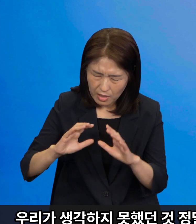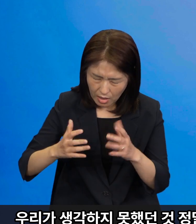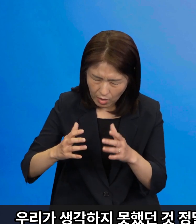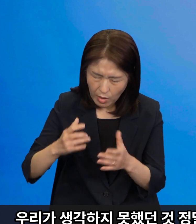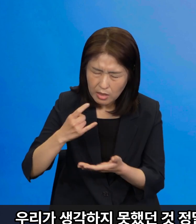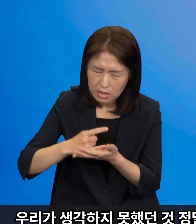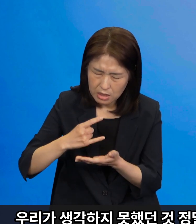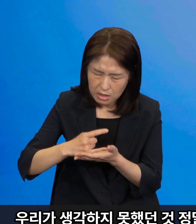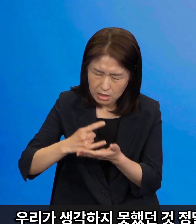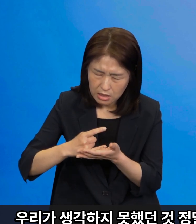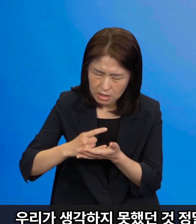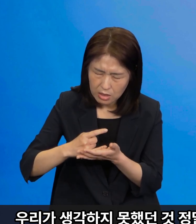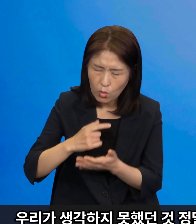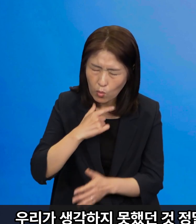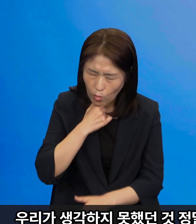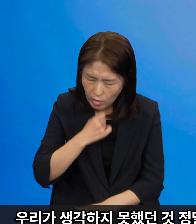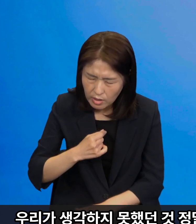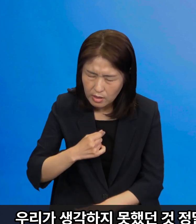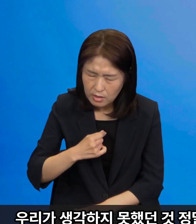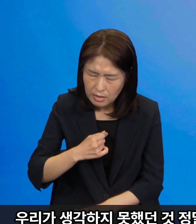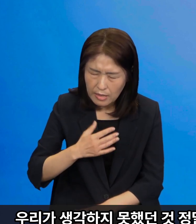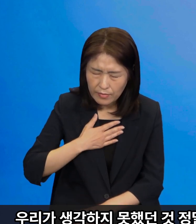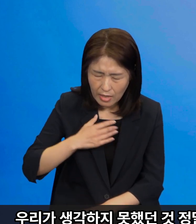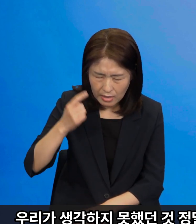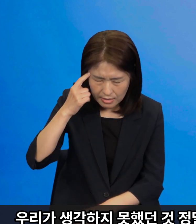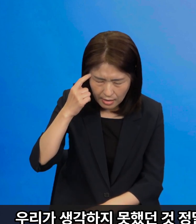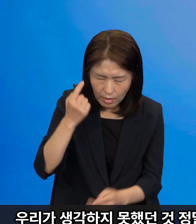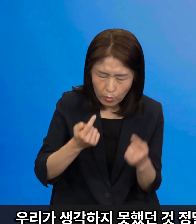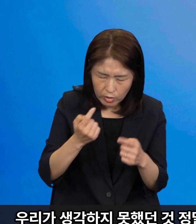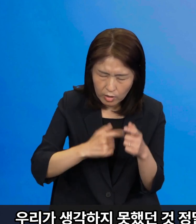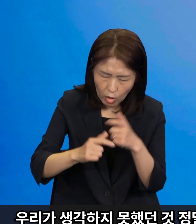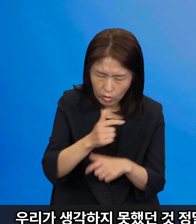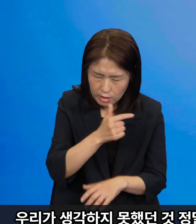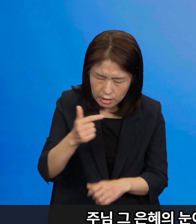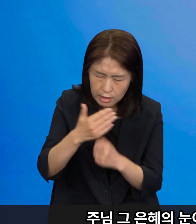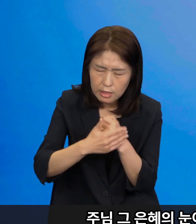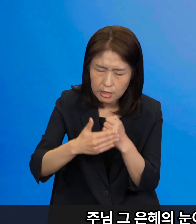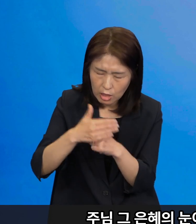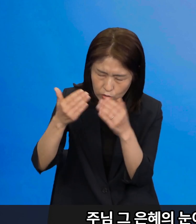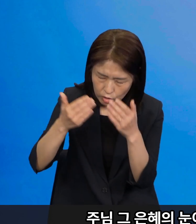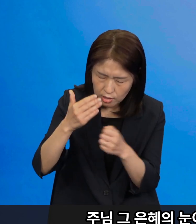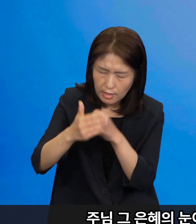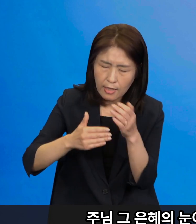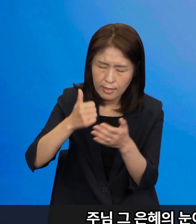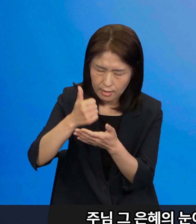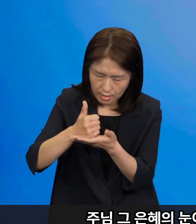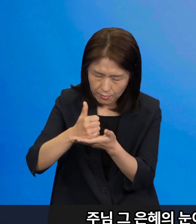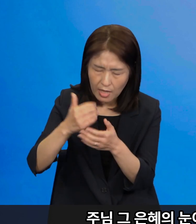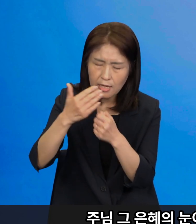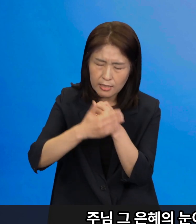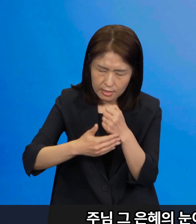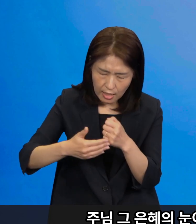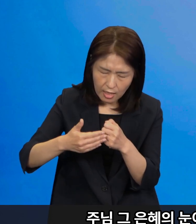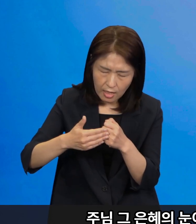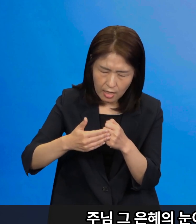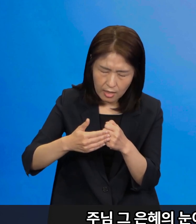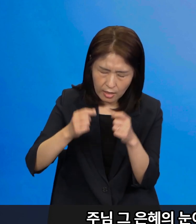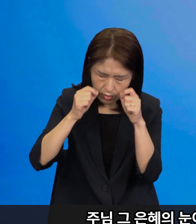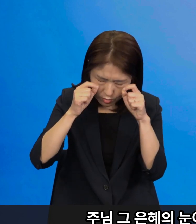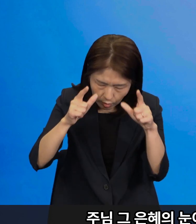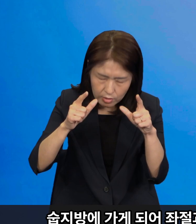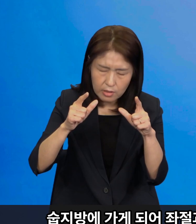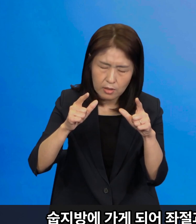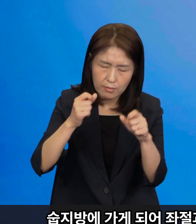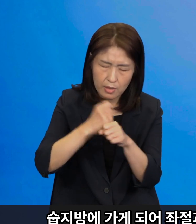하시며 우리가 생각하지 못했던 것, 정말 하나님의 크신 은혜를 주시고자 하십니다. 주님, 그 은혜의 눈이 활짝 열리게 하여